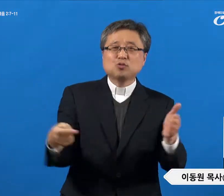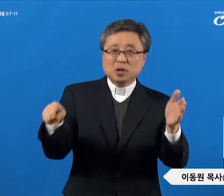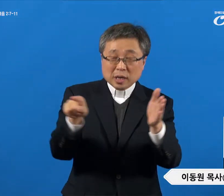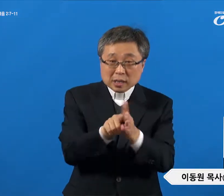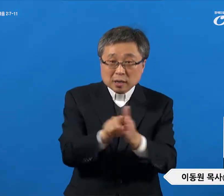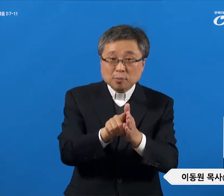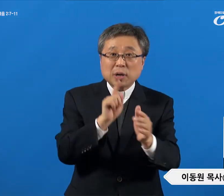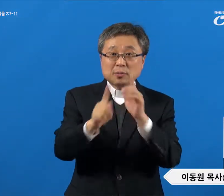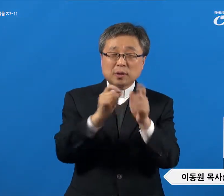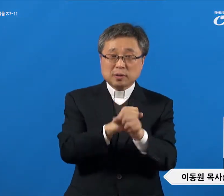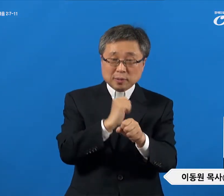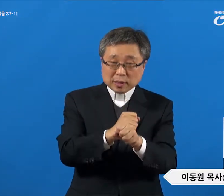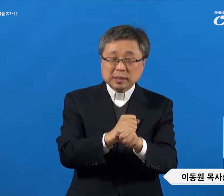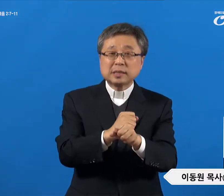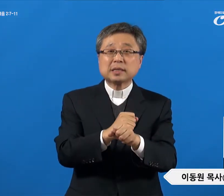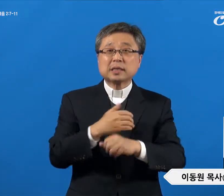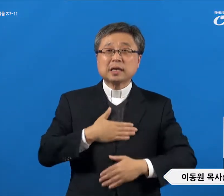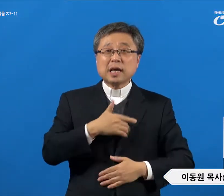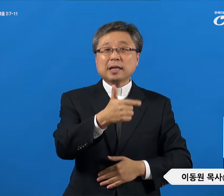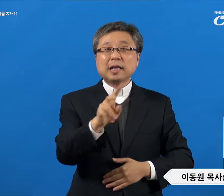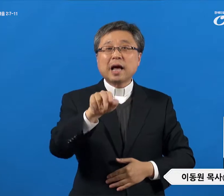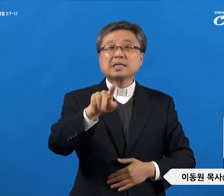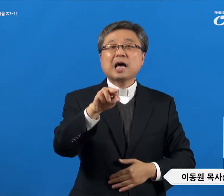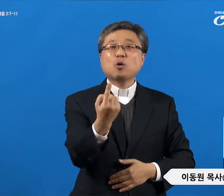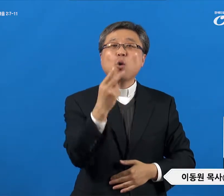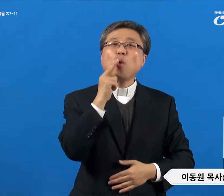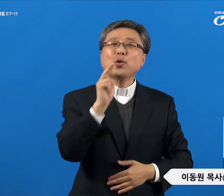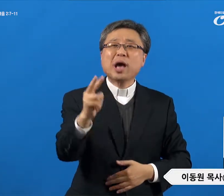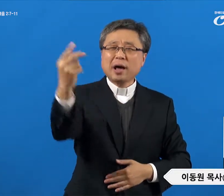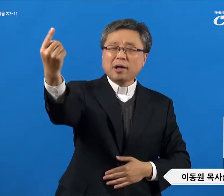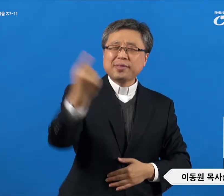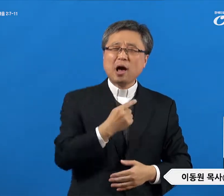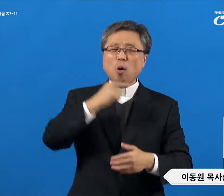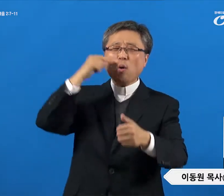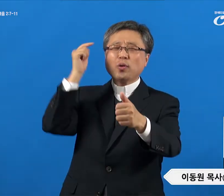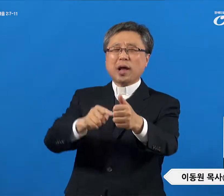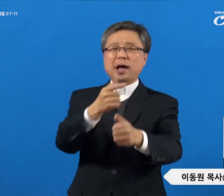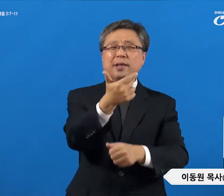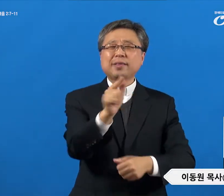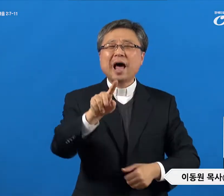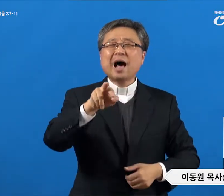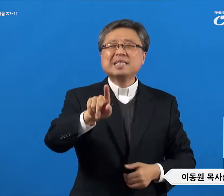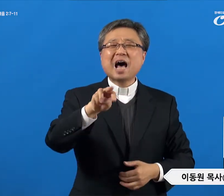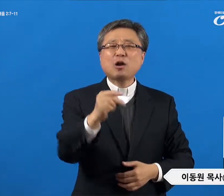그리고 이렇게 말씀하십니다. 나사로야 나오너라. 나사로야 나오너라.